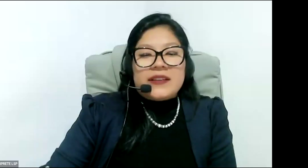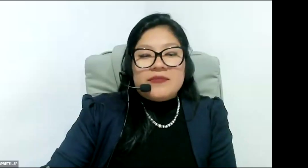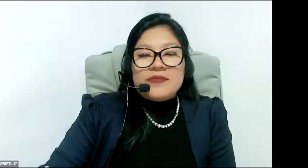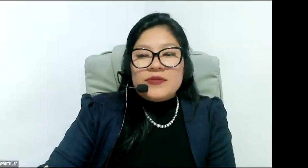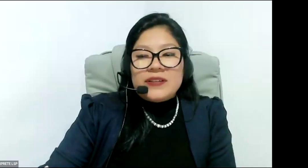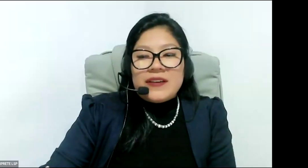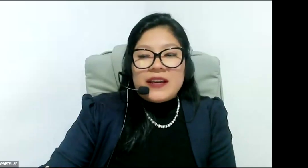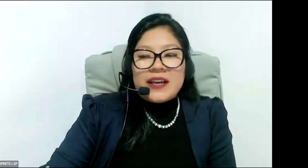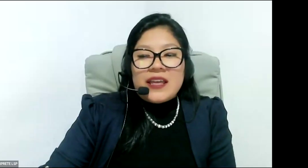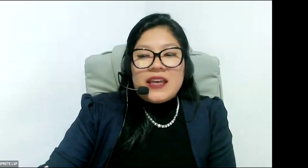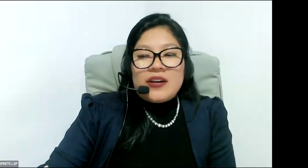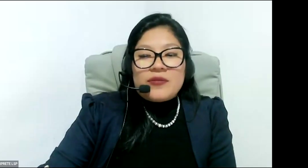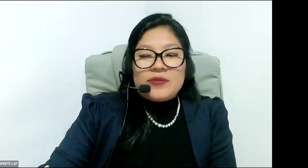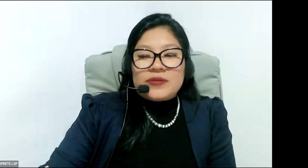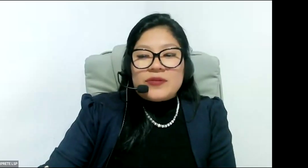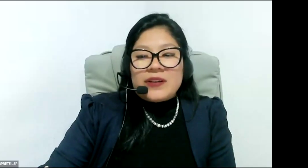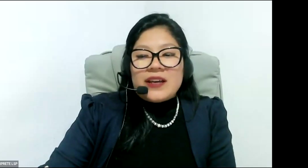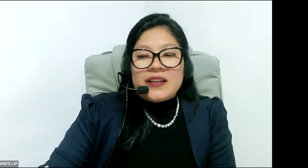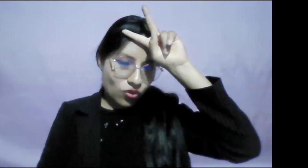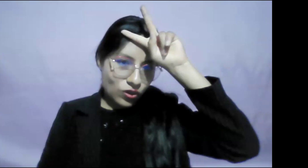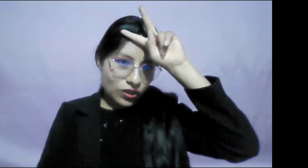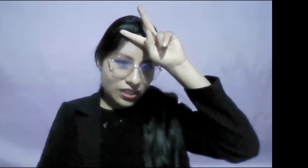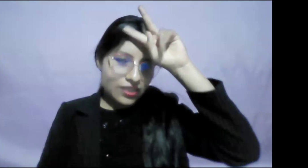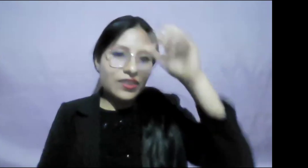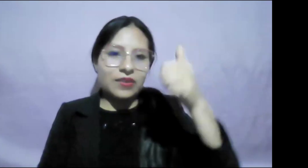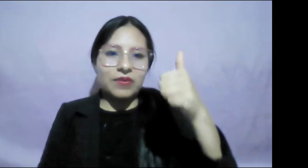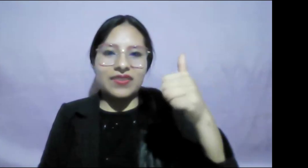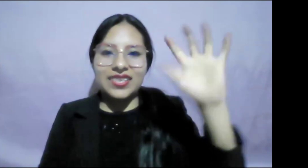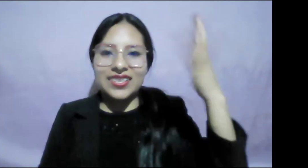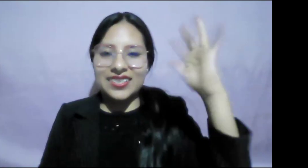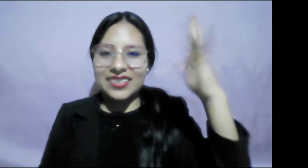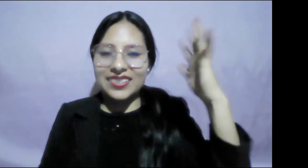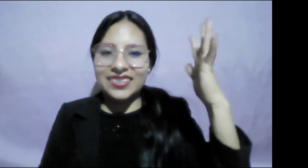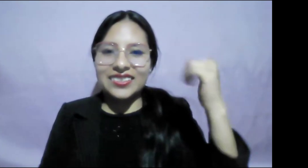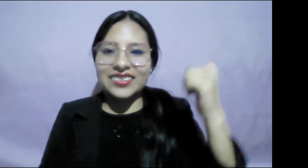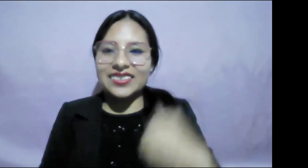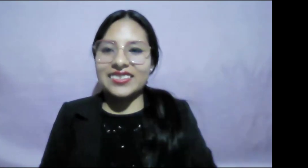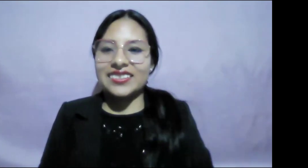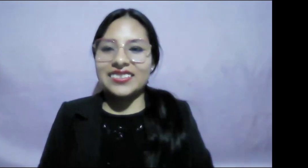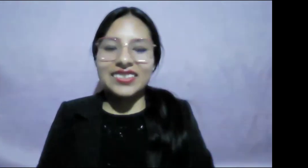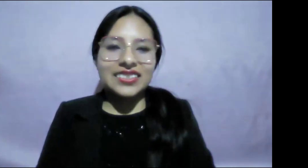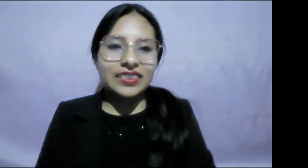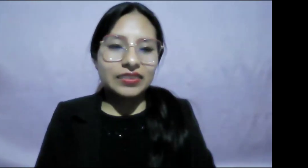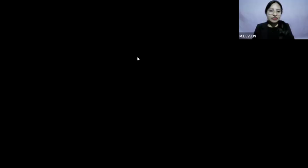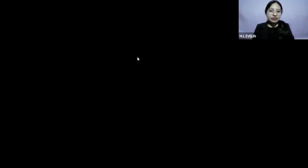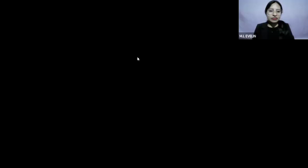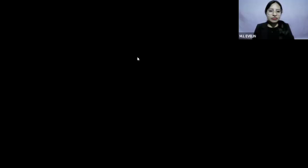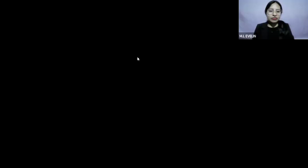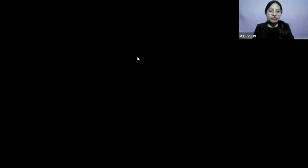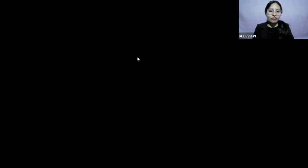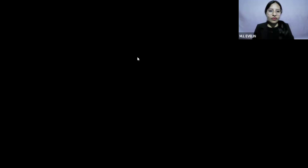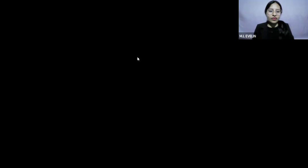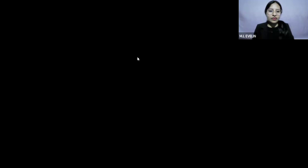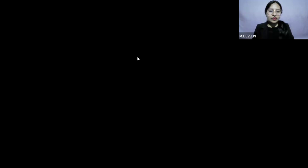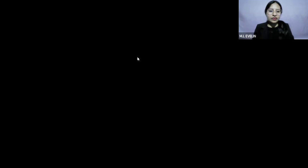Ahí está muy bien cusco gracias Manuel muy bien acá en ese grupo